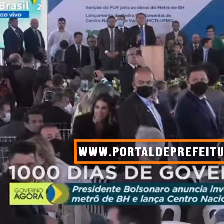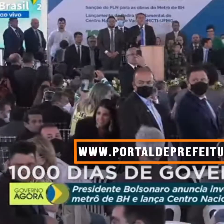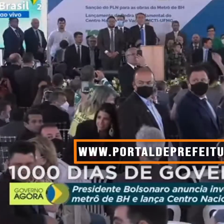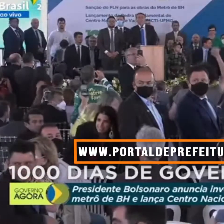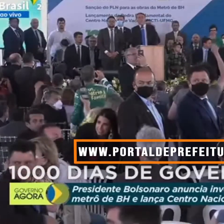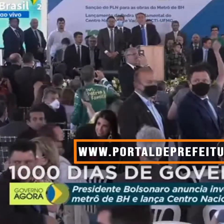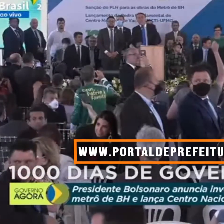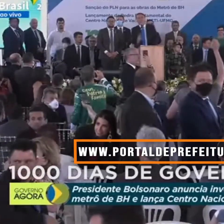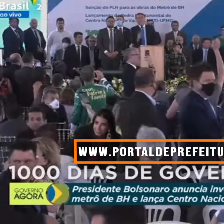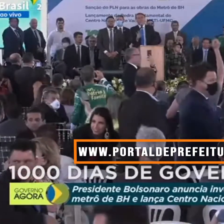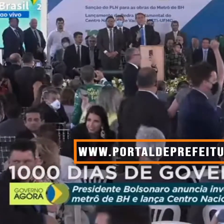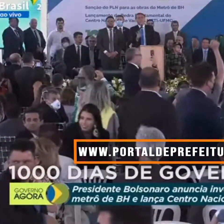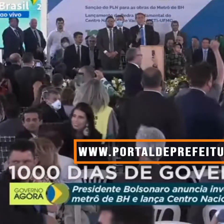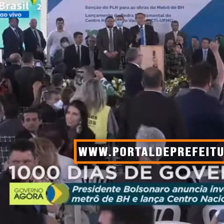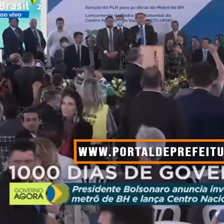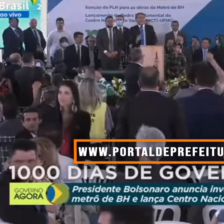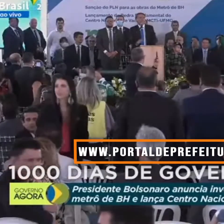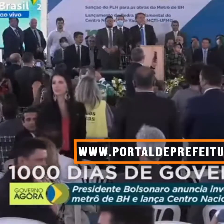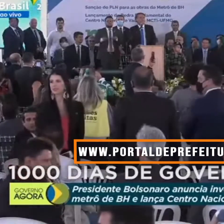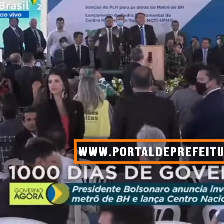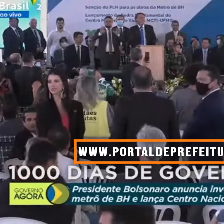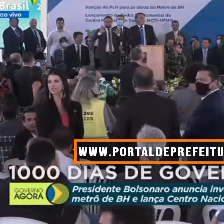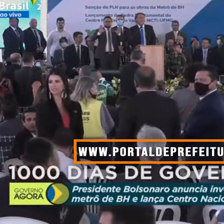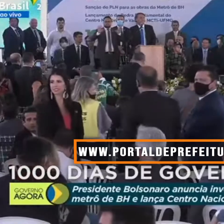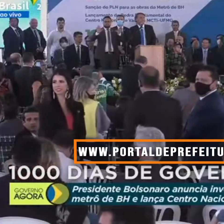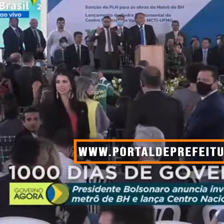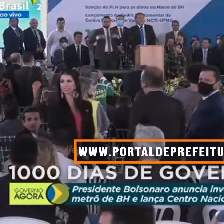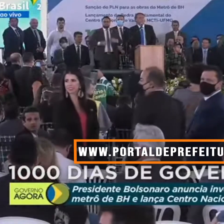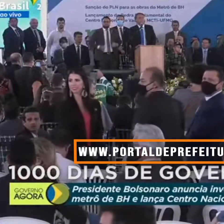Calma aí, pessoal. Vamos lá.